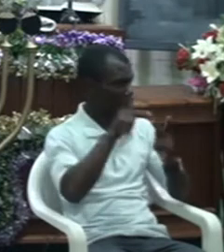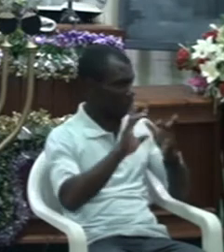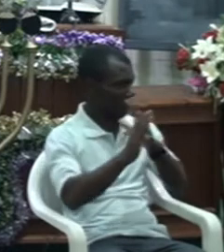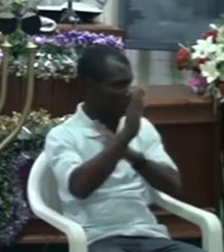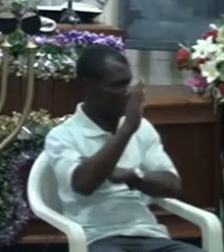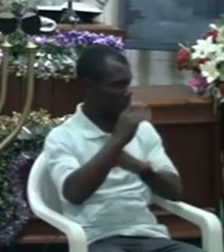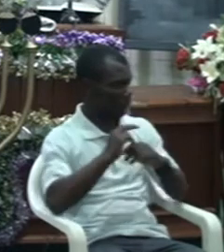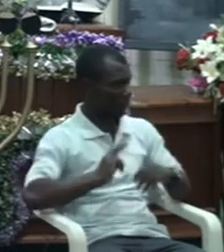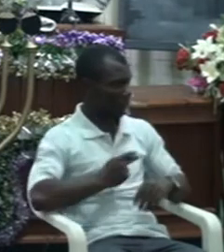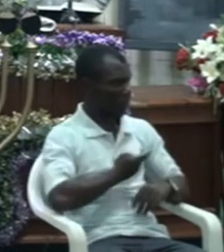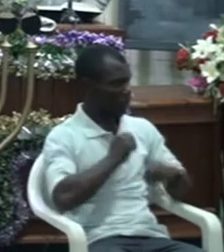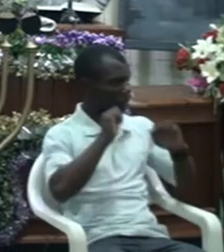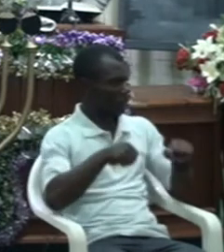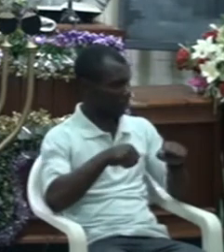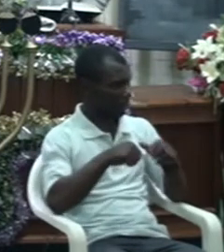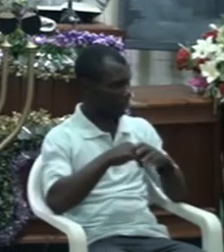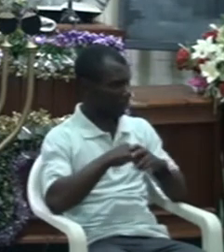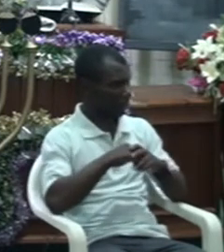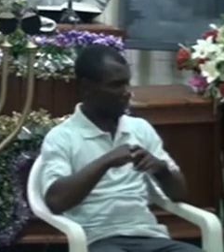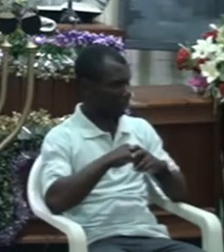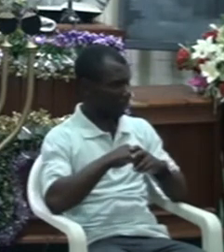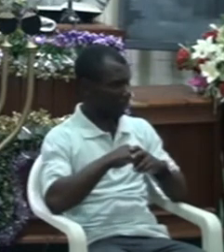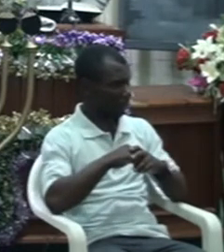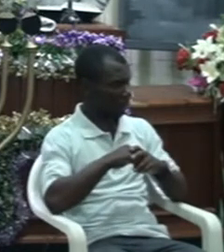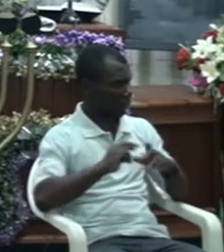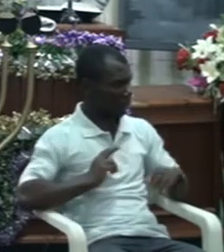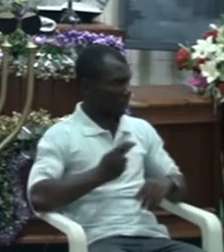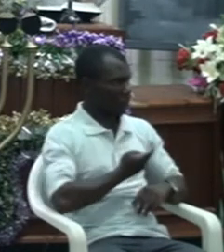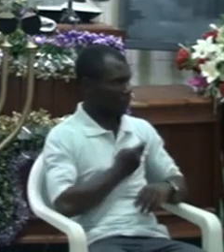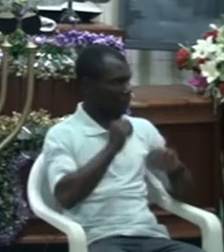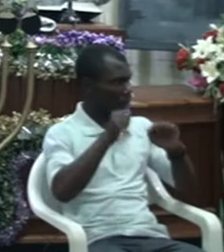Nous devons éviter d'y injecter nos propres pensées.